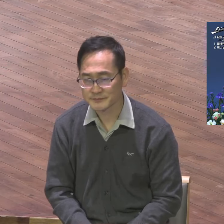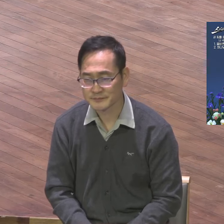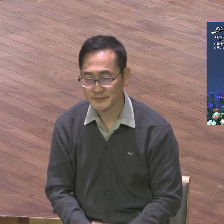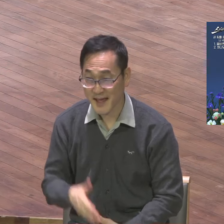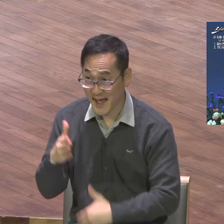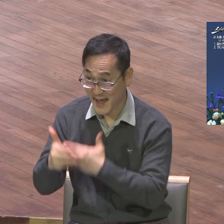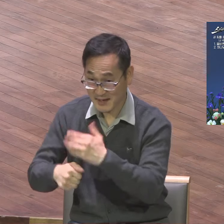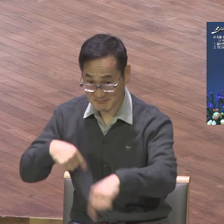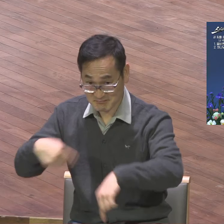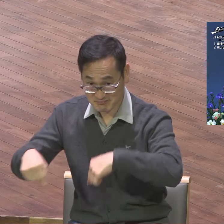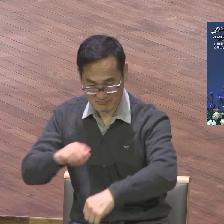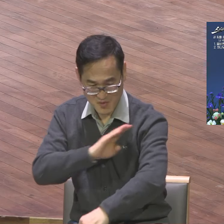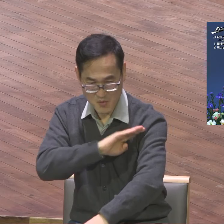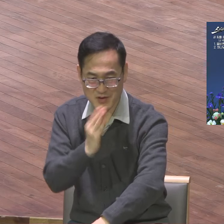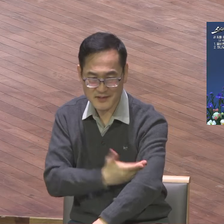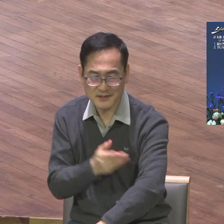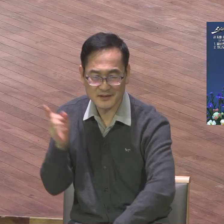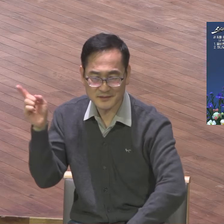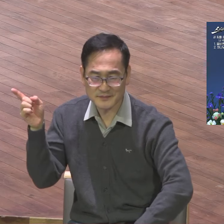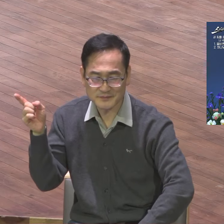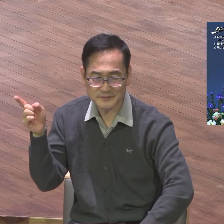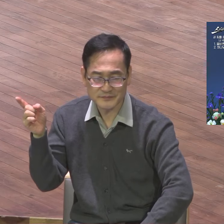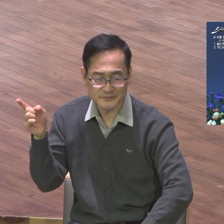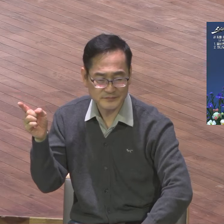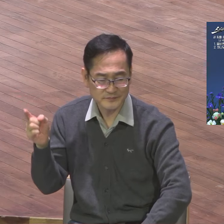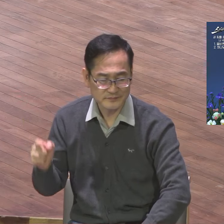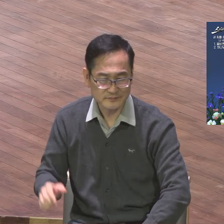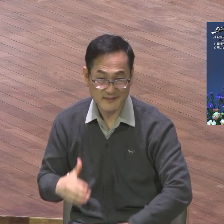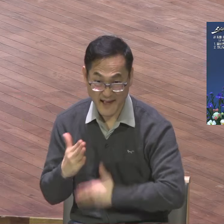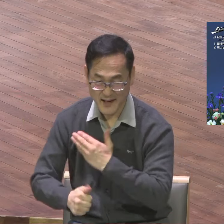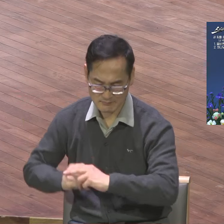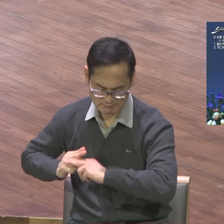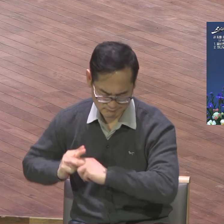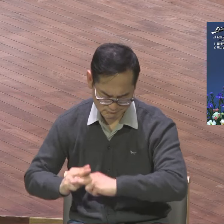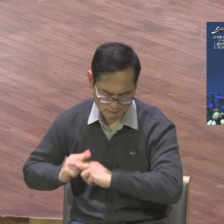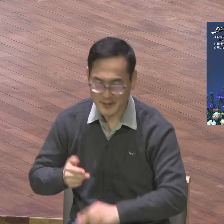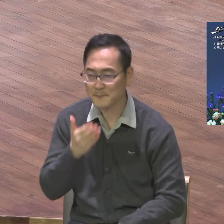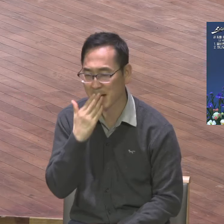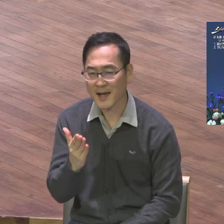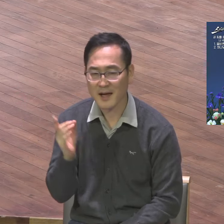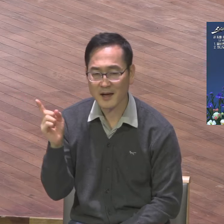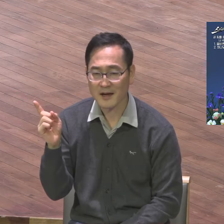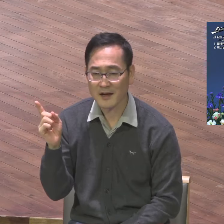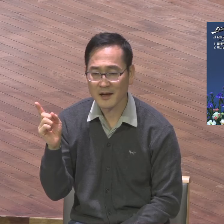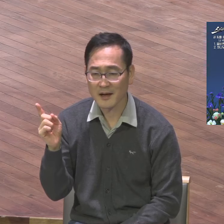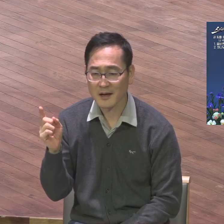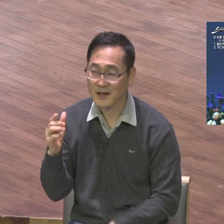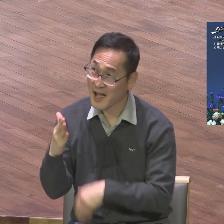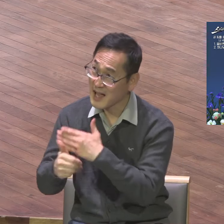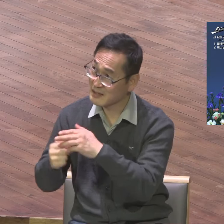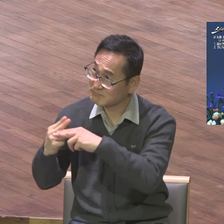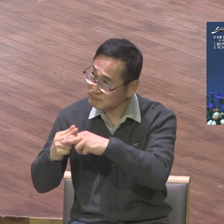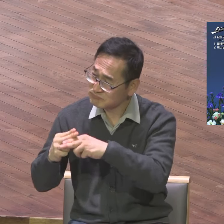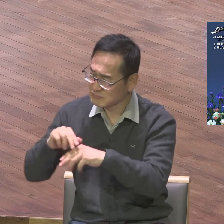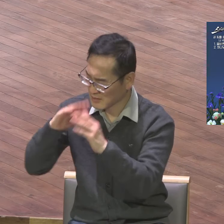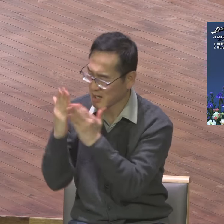역대상 29장 1절로 이 10절로 14절 말씀 그걸 의지해서 하나님의 절대 주권을 내가 믿습니다.